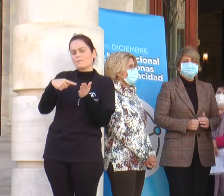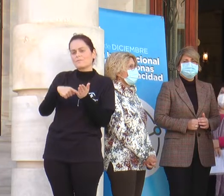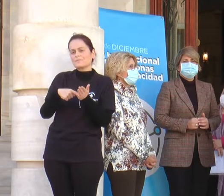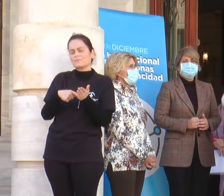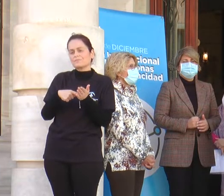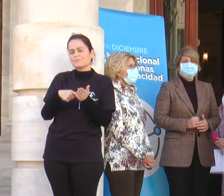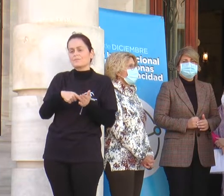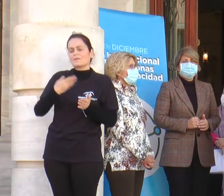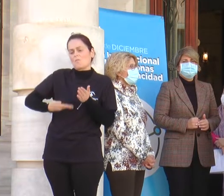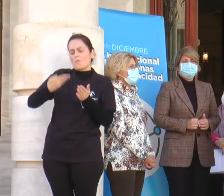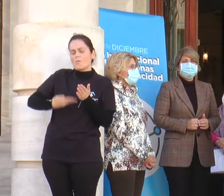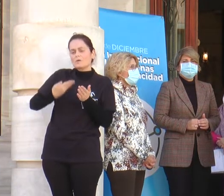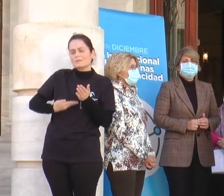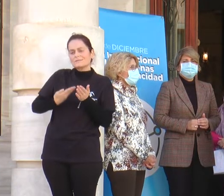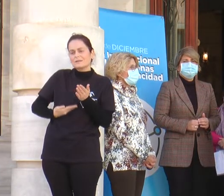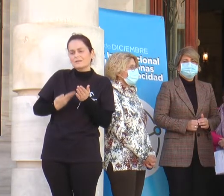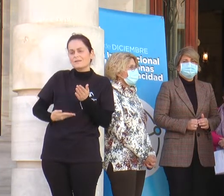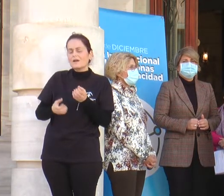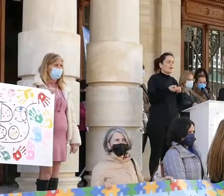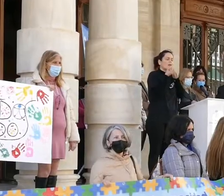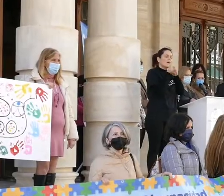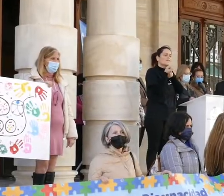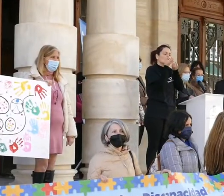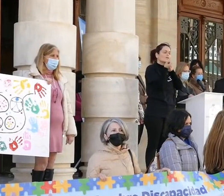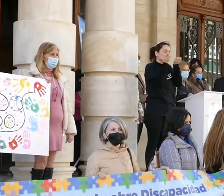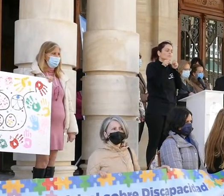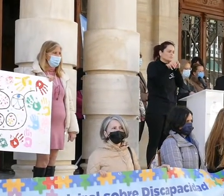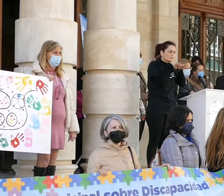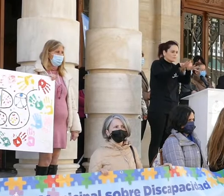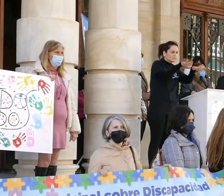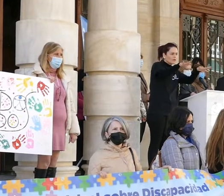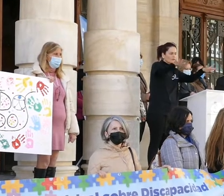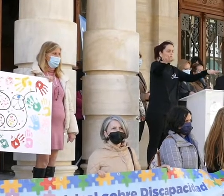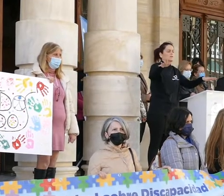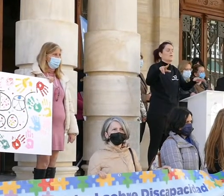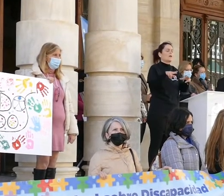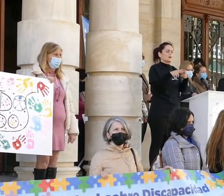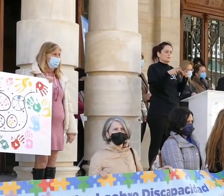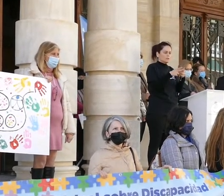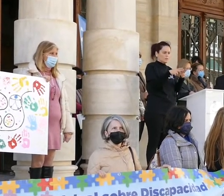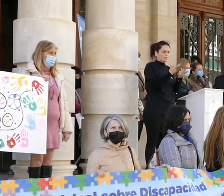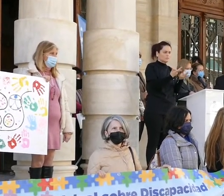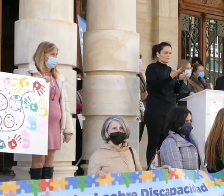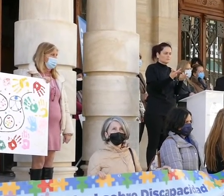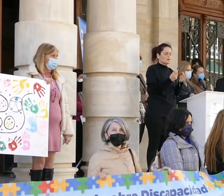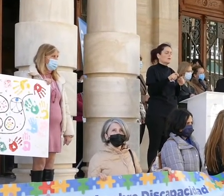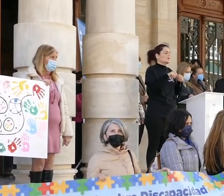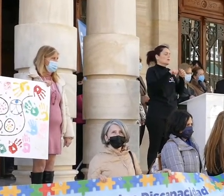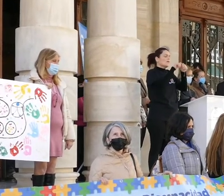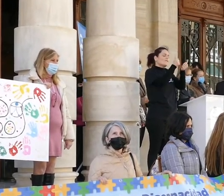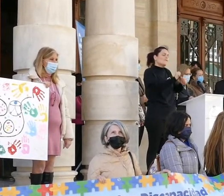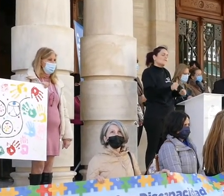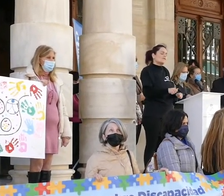vez más en la importancia que tiene la información y la divulgación en la sociedad de las diferentes formas de